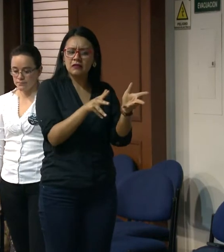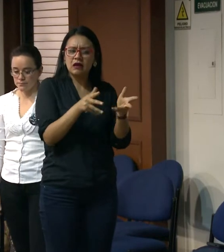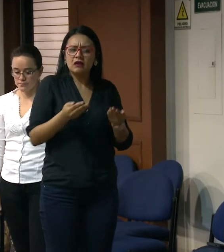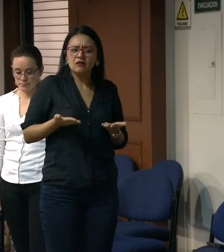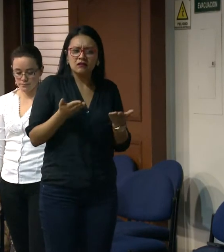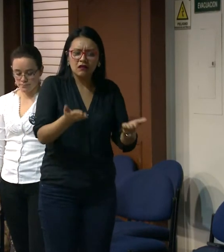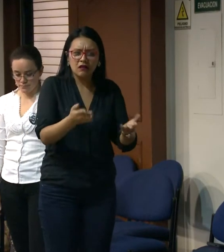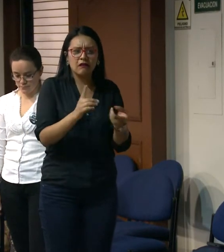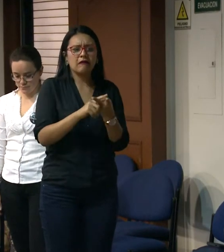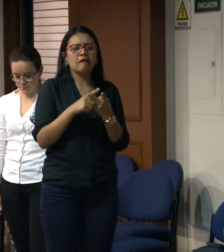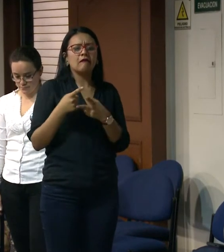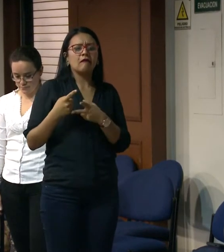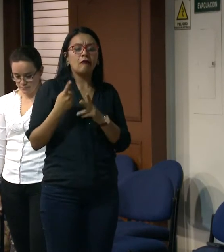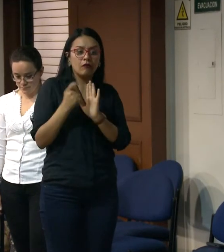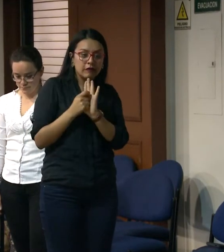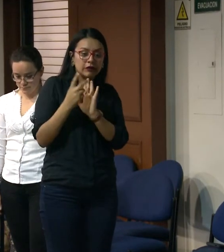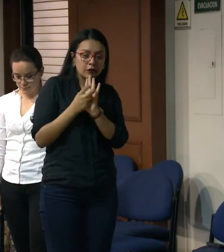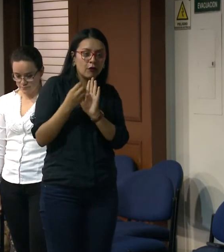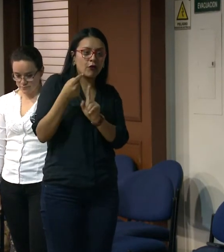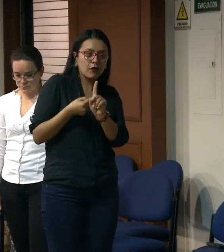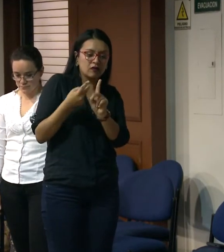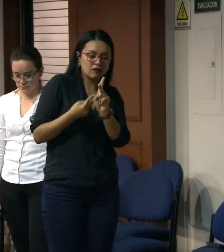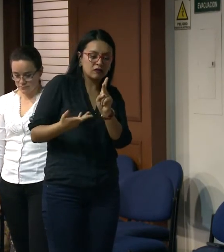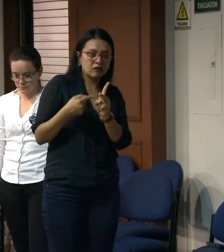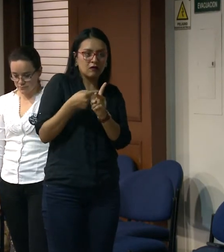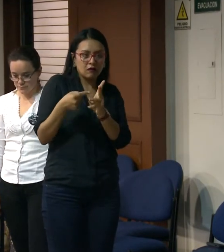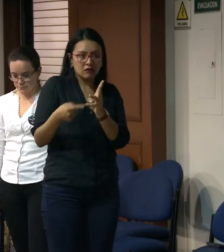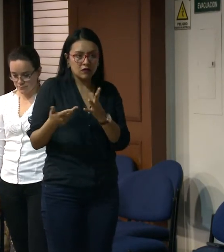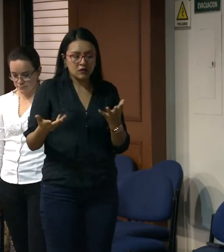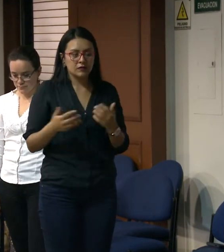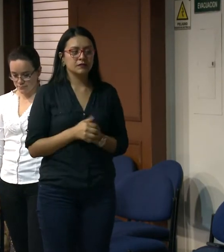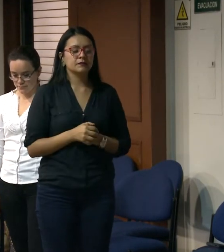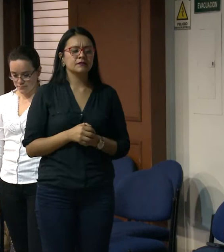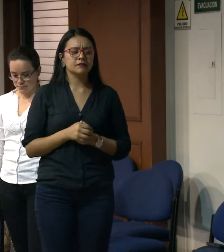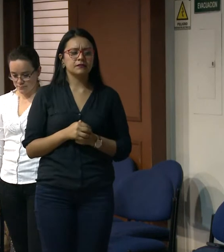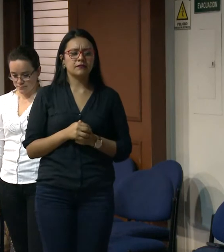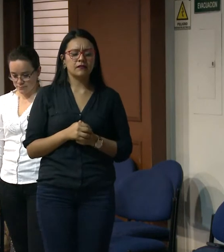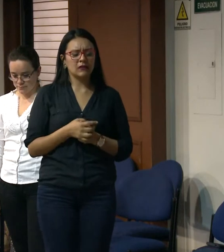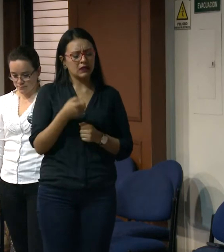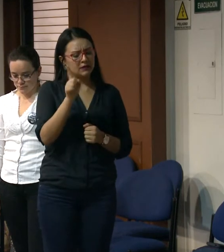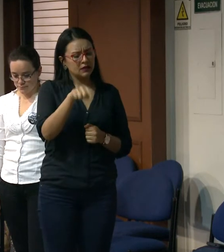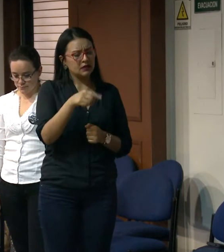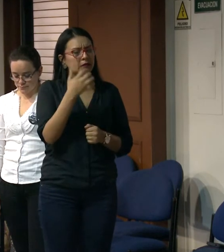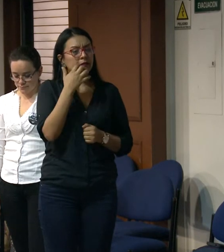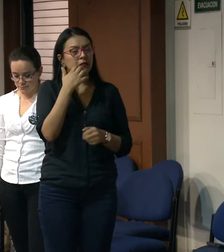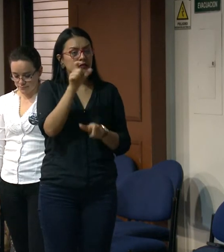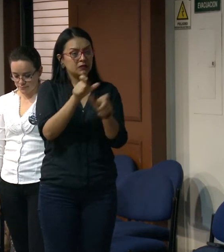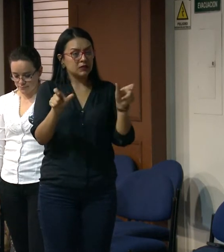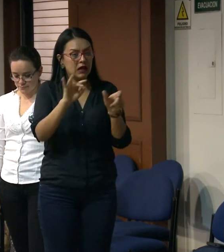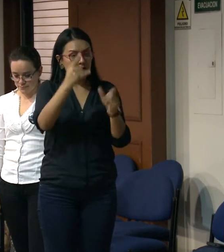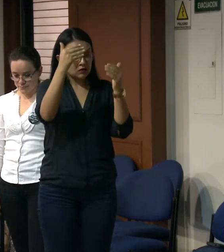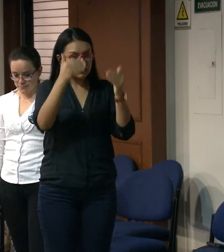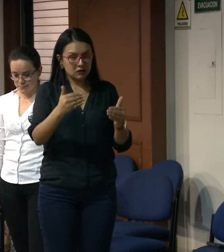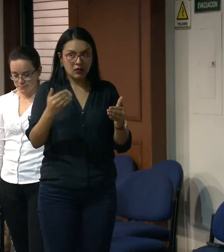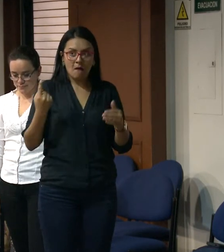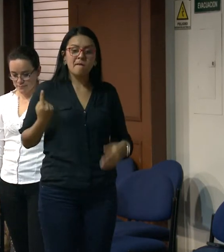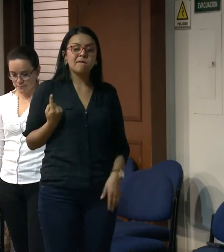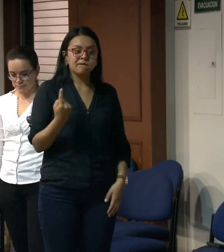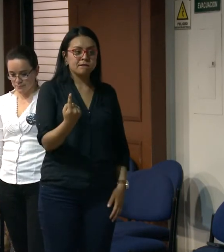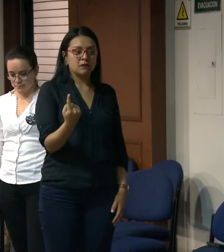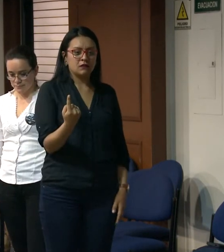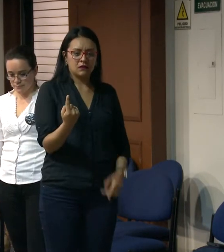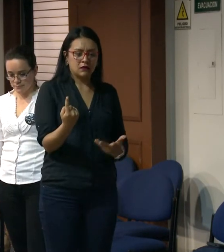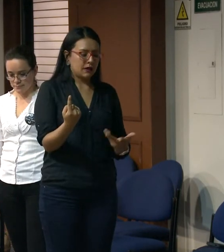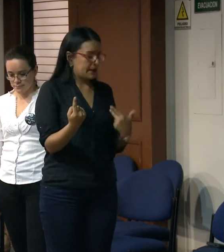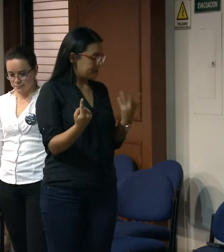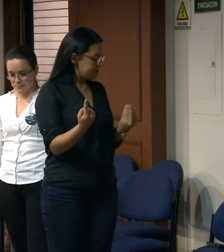capacitaciones recibían, con qué frecuencia, y también si llegaba una persona en condición con discapacidad, ¿qué